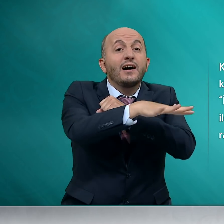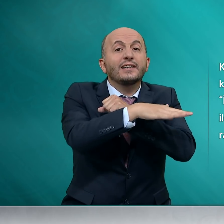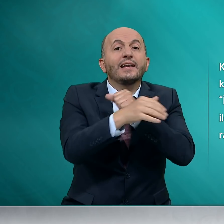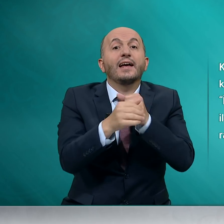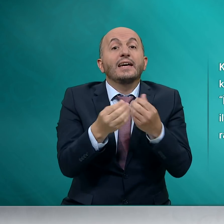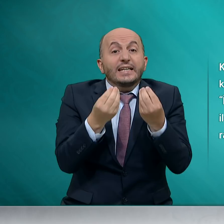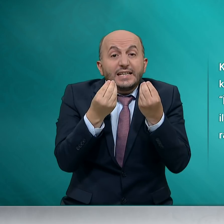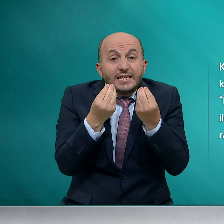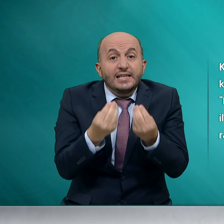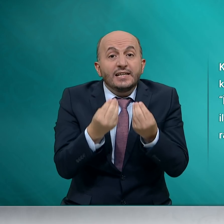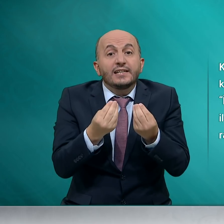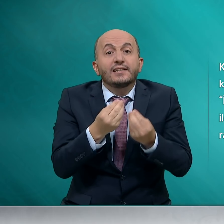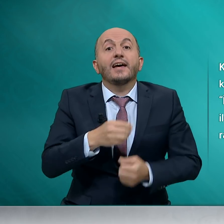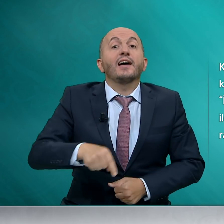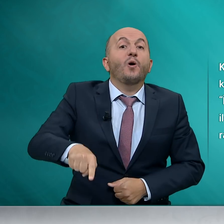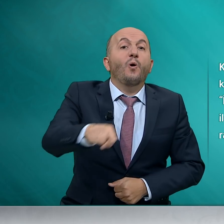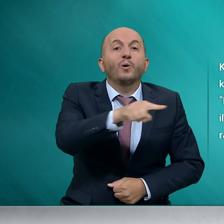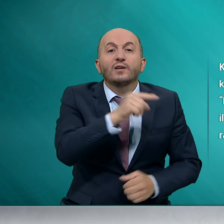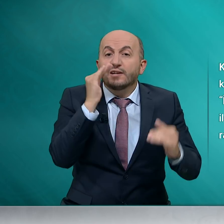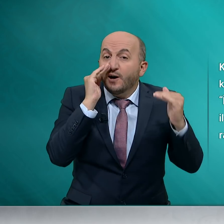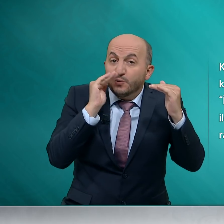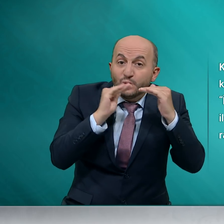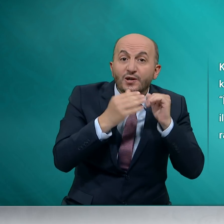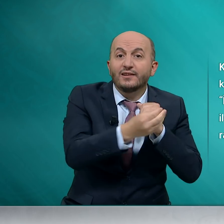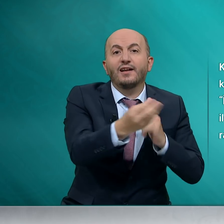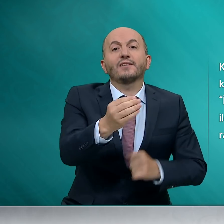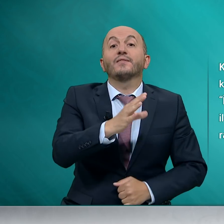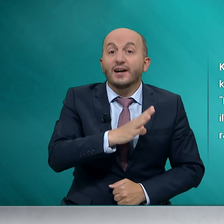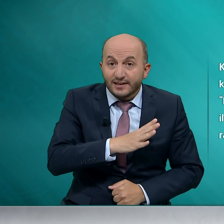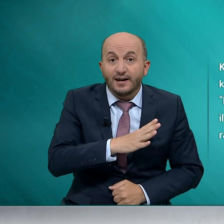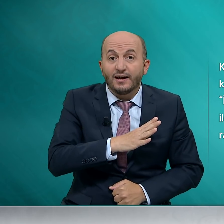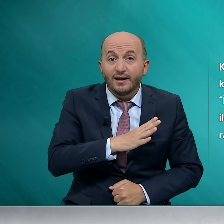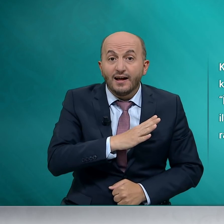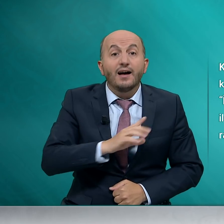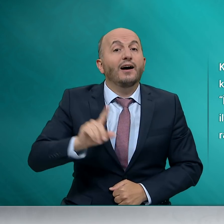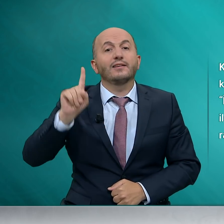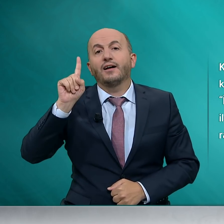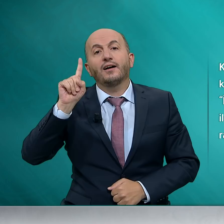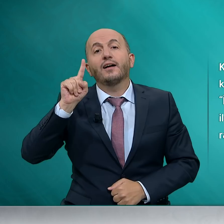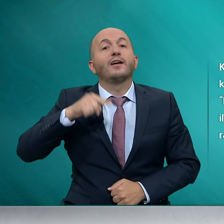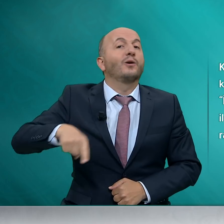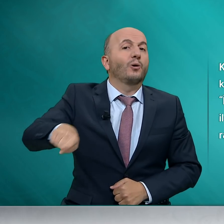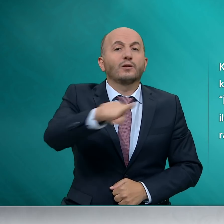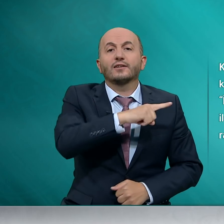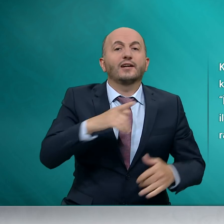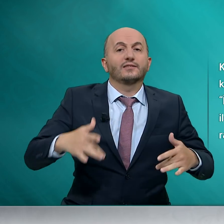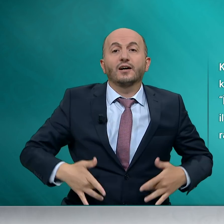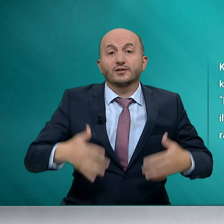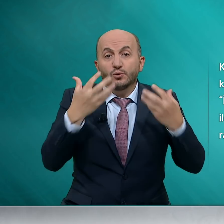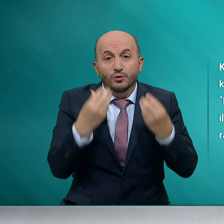ile iyilikle onlara uyanlar var ya, Allah onlardan razı